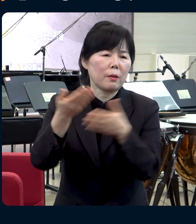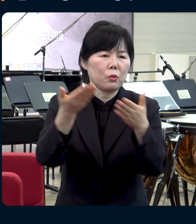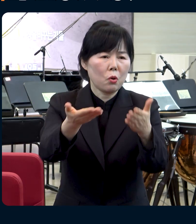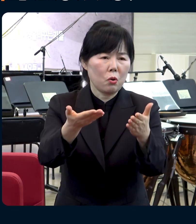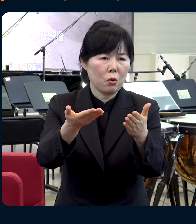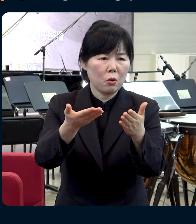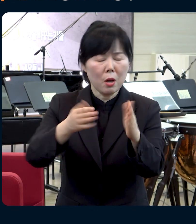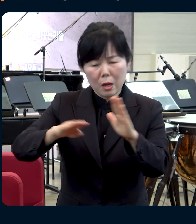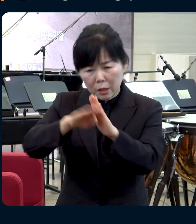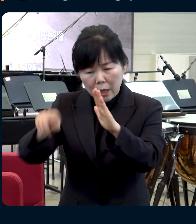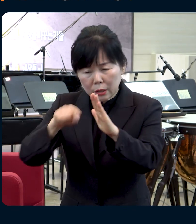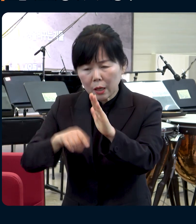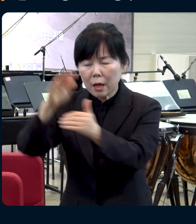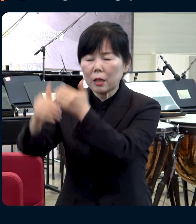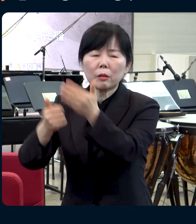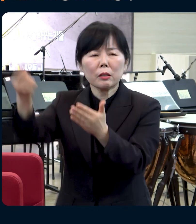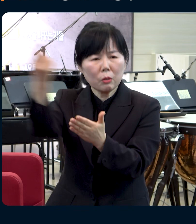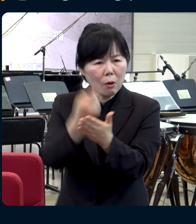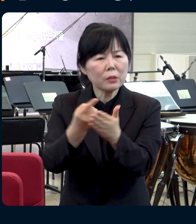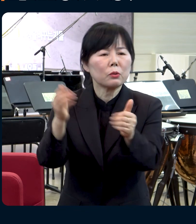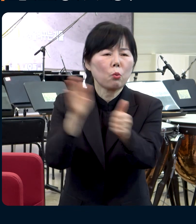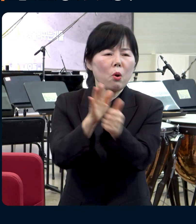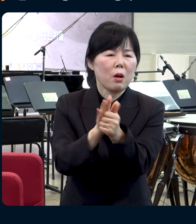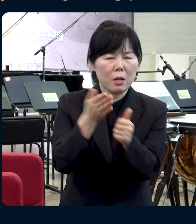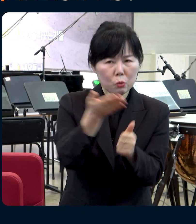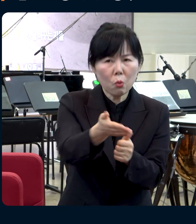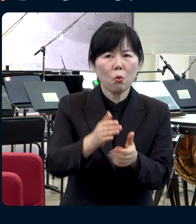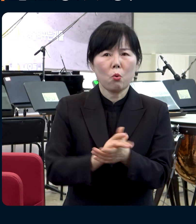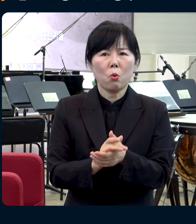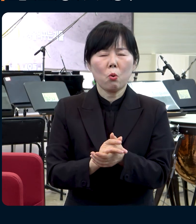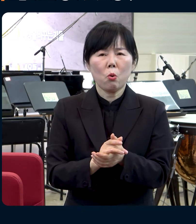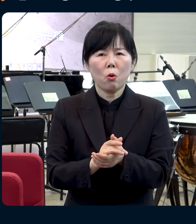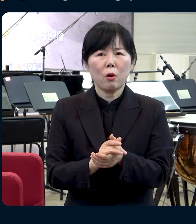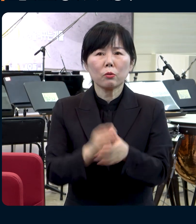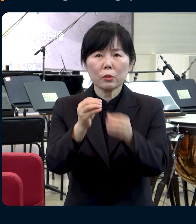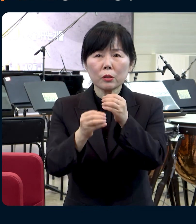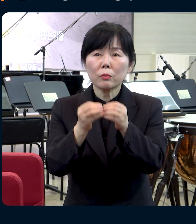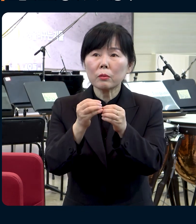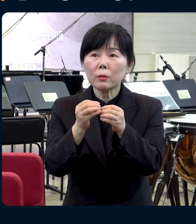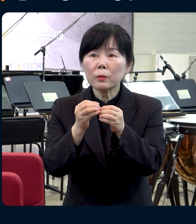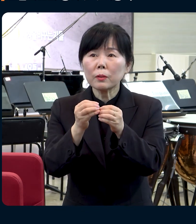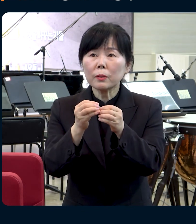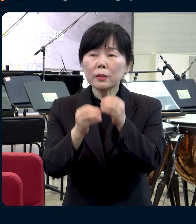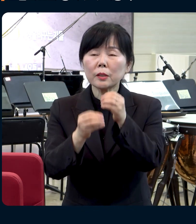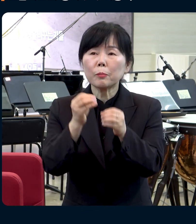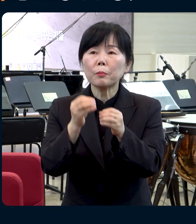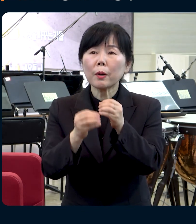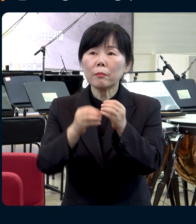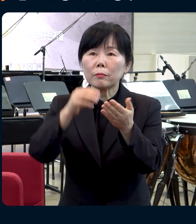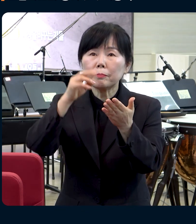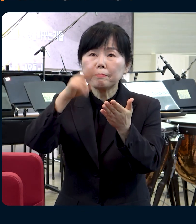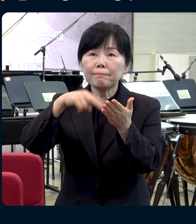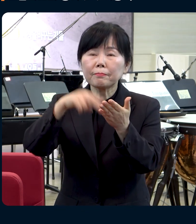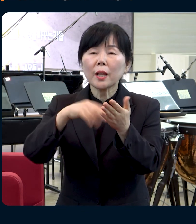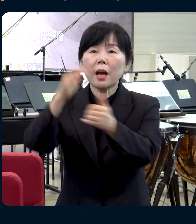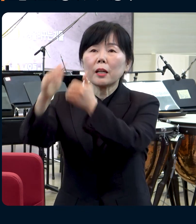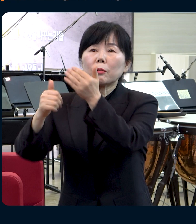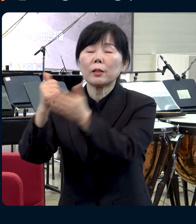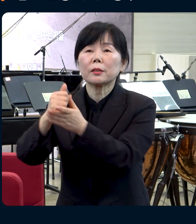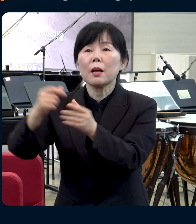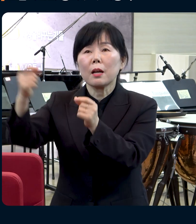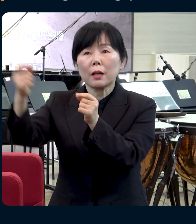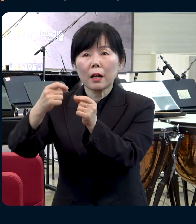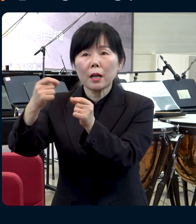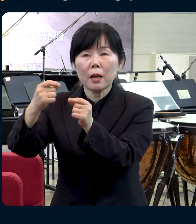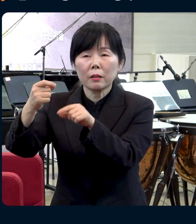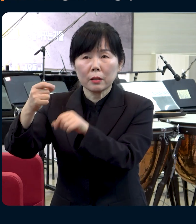아멘. 또한 여러분 시편 73편 28절에서는요 다음과 같이 말씀합니다. 우리 같이 한번 읽어볼까요? 시작.